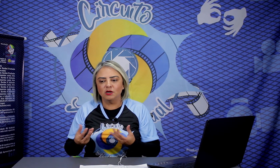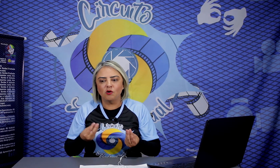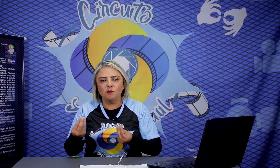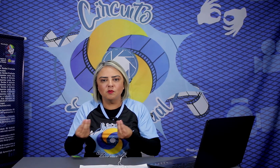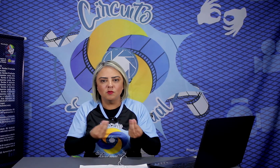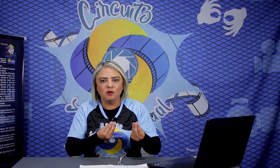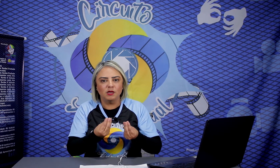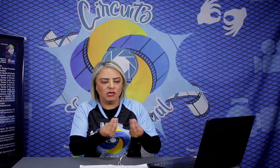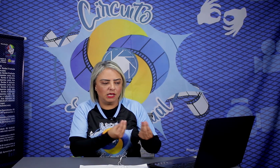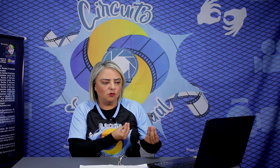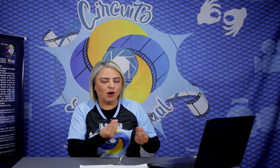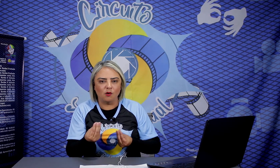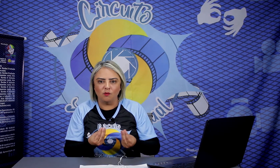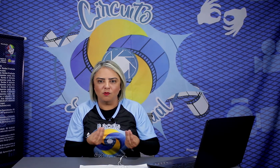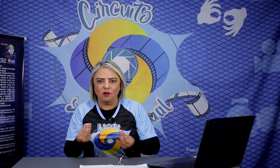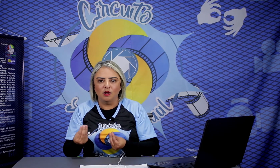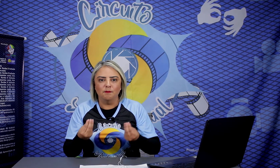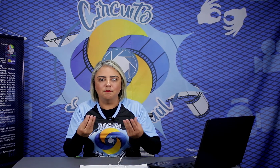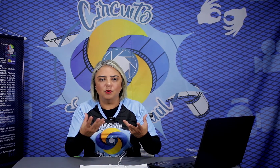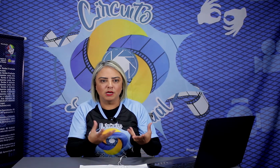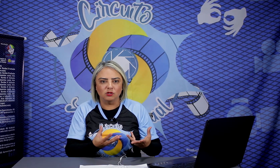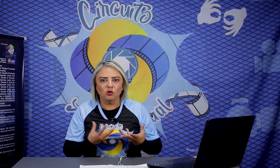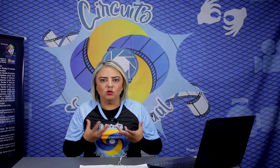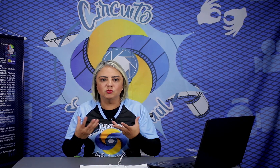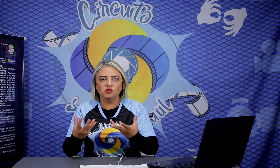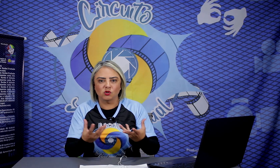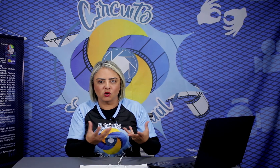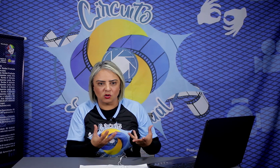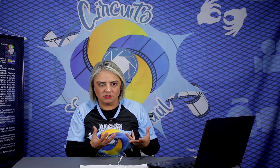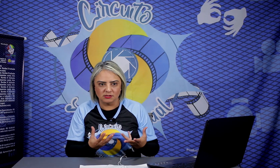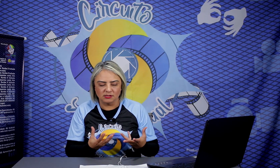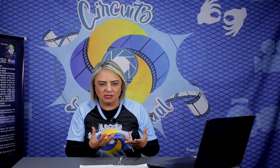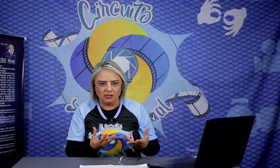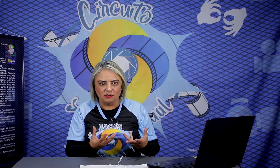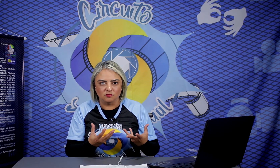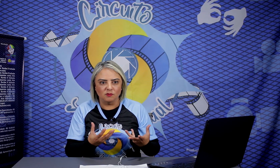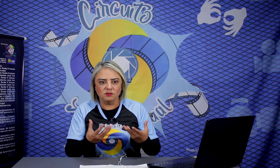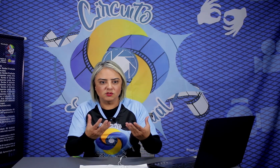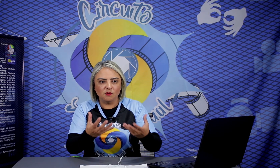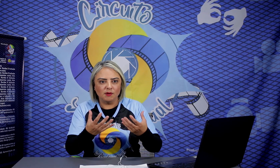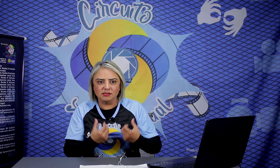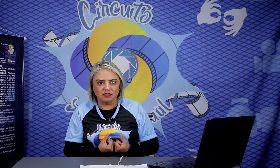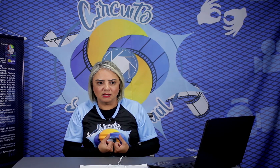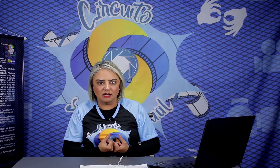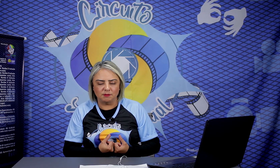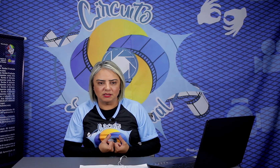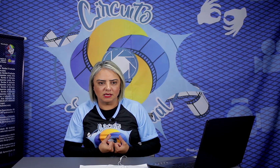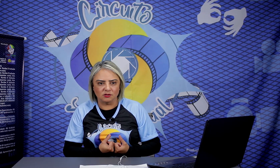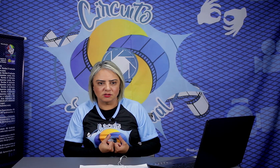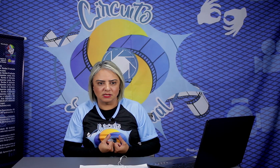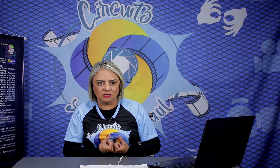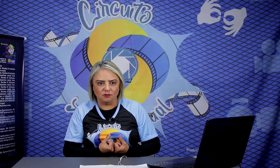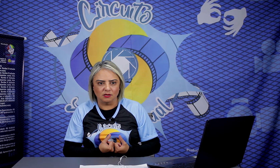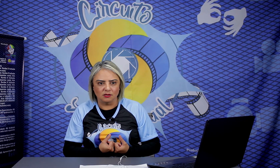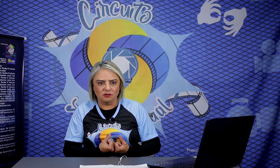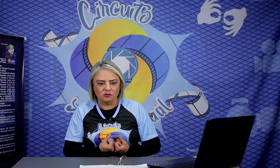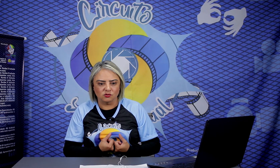como um igual, porque todos nós, não são eles que têm que aprender a nossa língua.